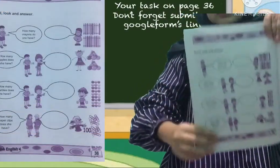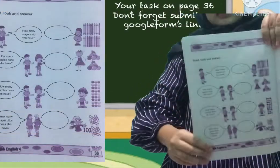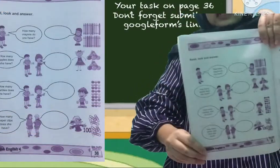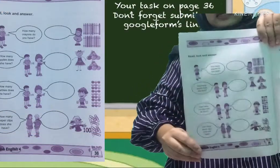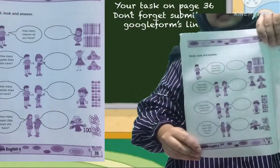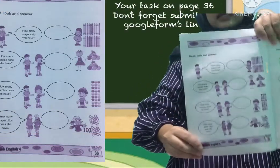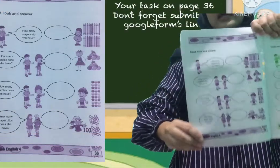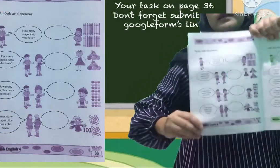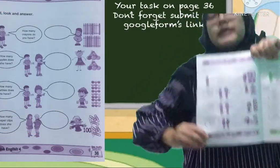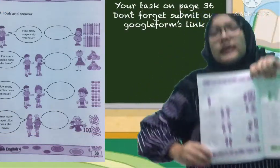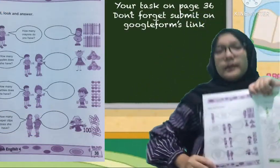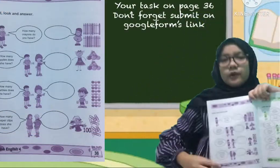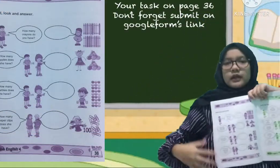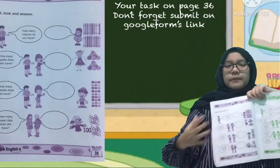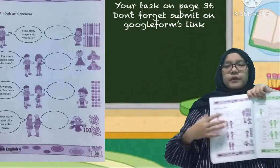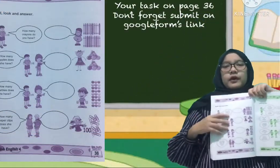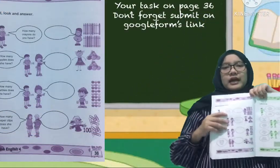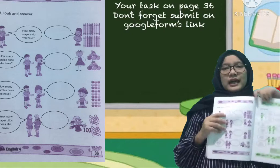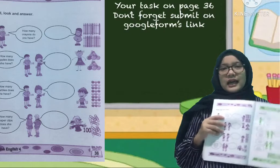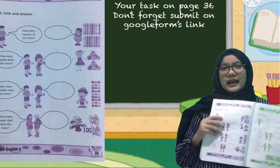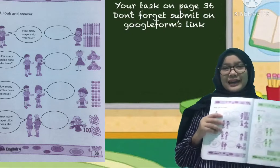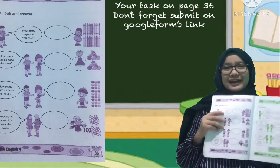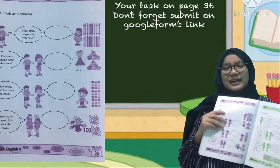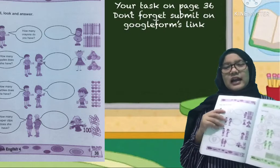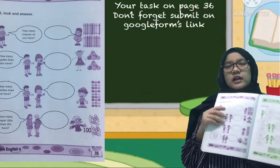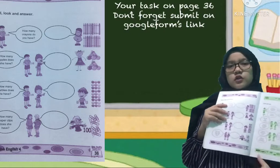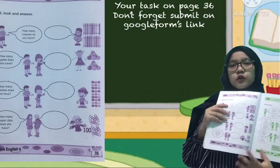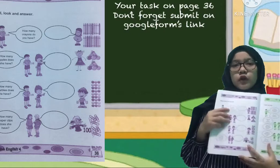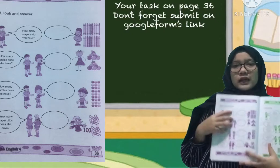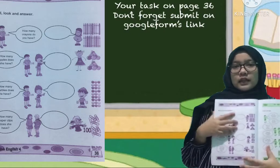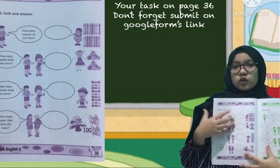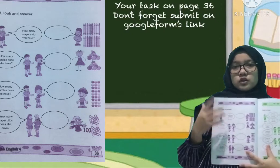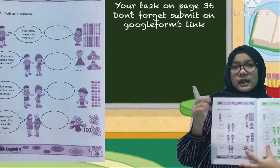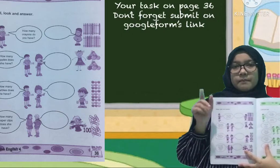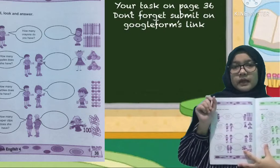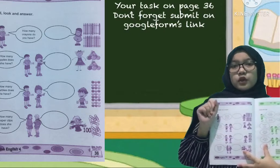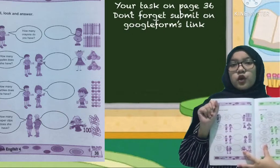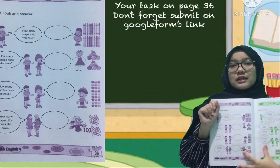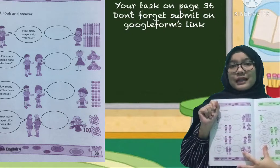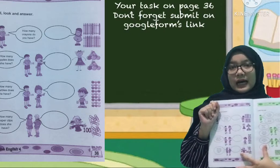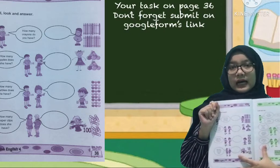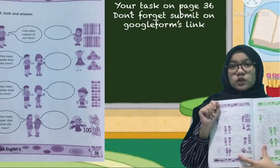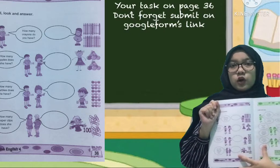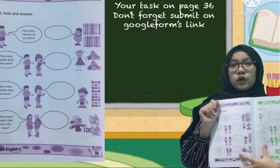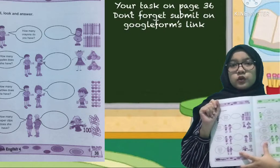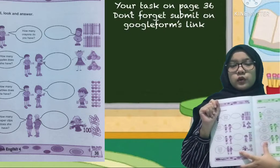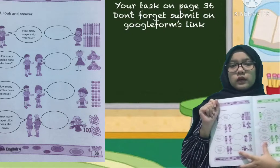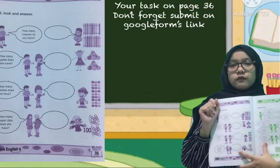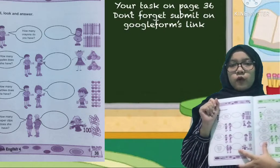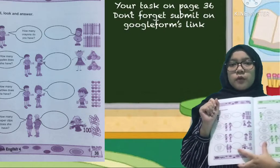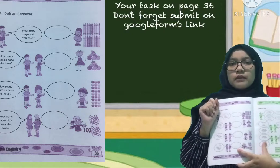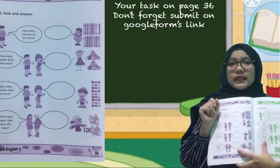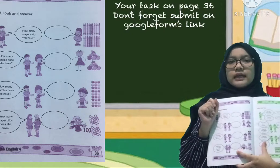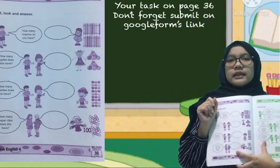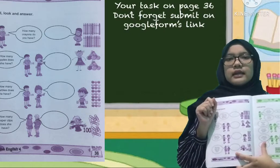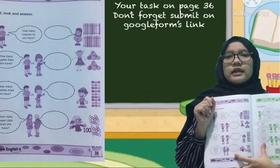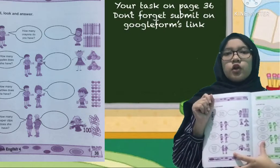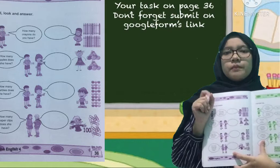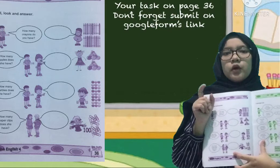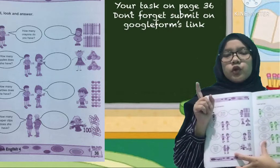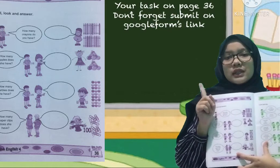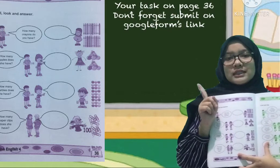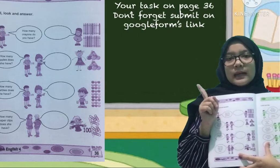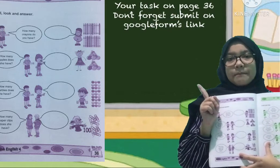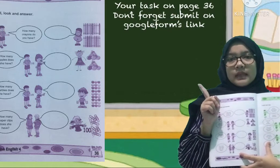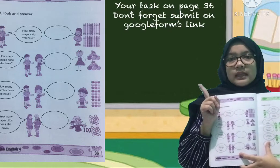Nah, ini tugas kalian yang ada di halaman 36. Okay. Don't forget to submit your task on Google Form link. Nah,